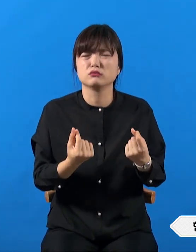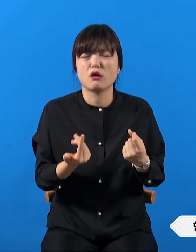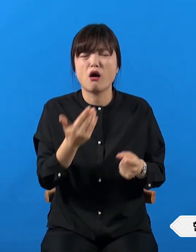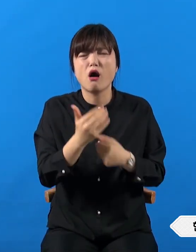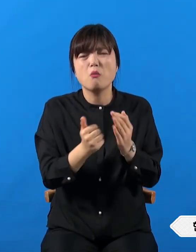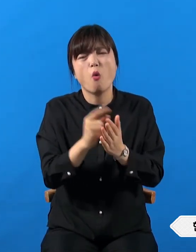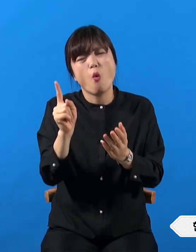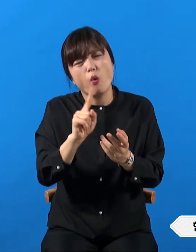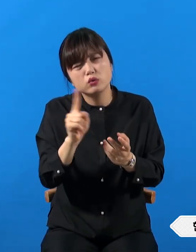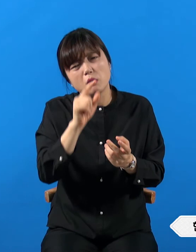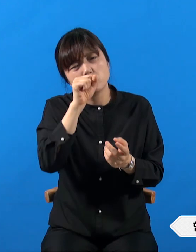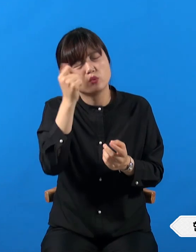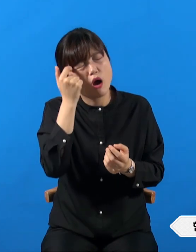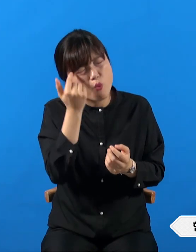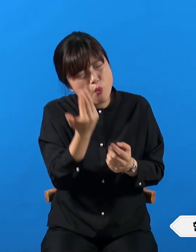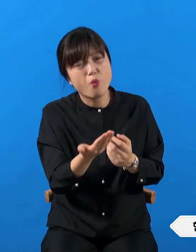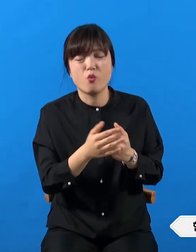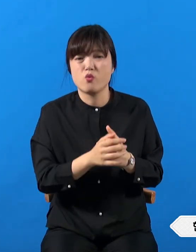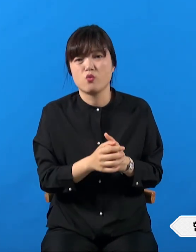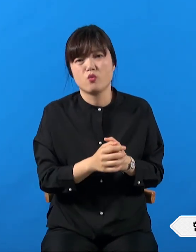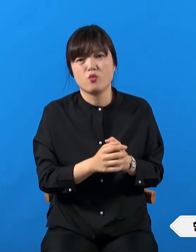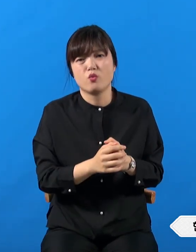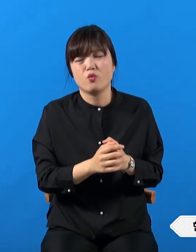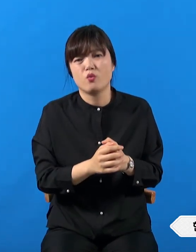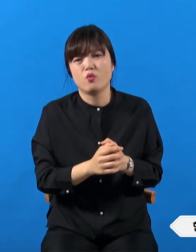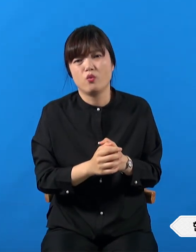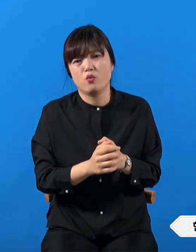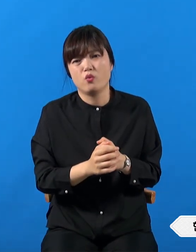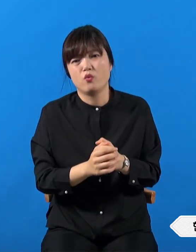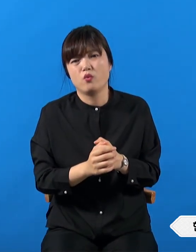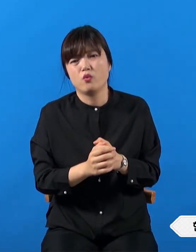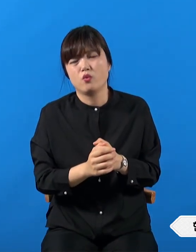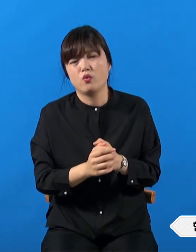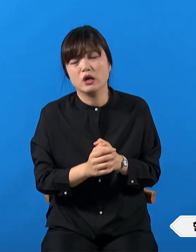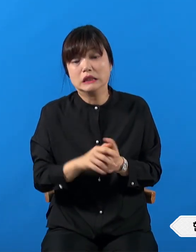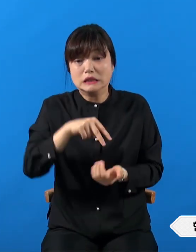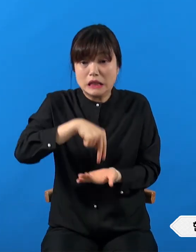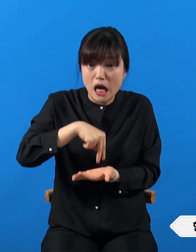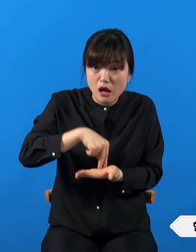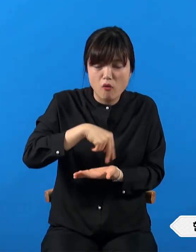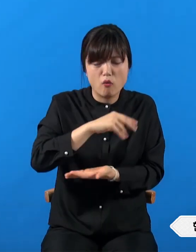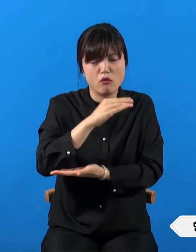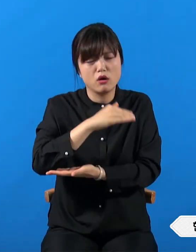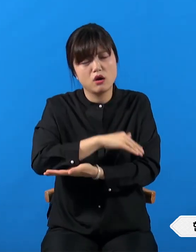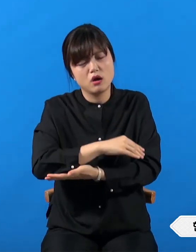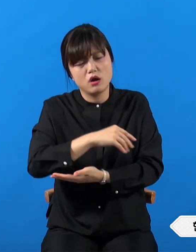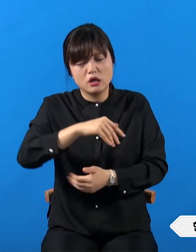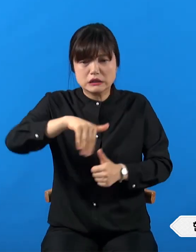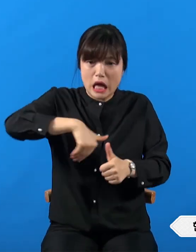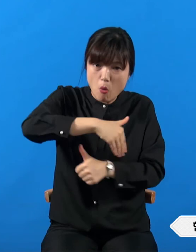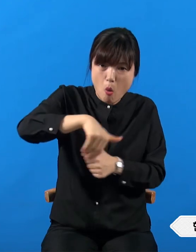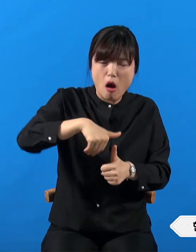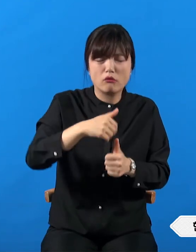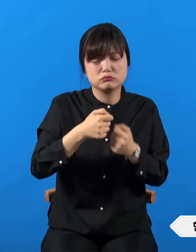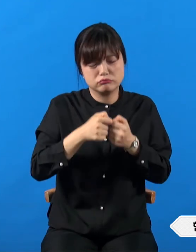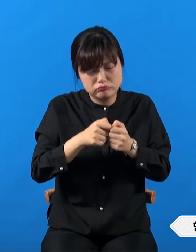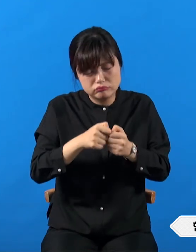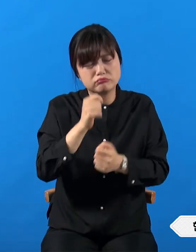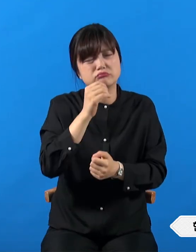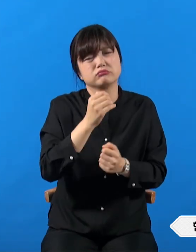하나님, 도대체 어떻게 해야 됩니까? 그렇게 사정과 형편을 다 아뢰시기를